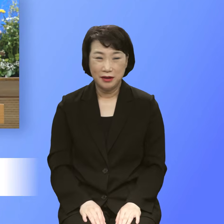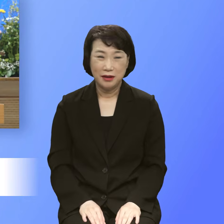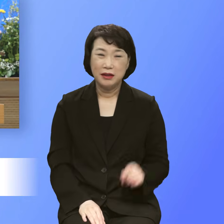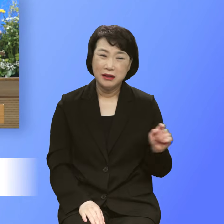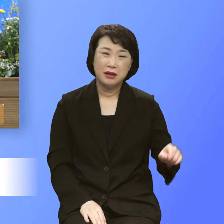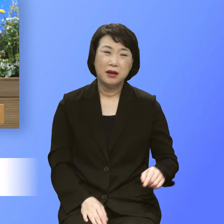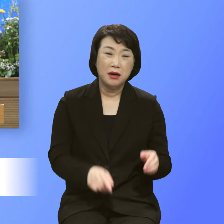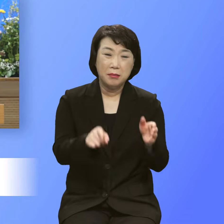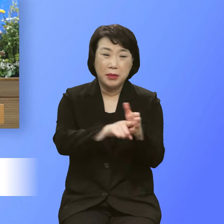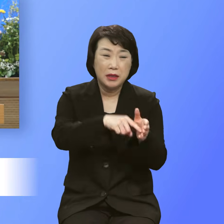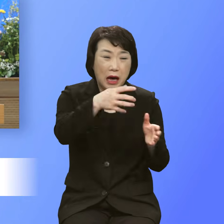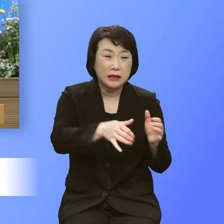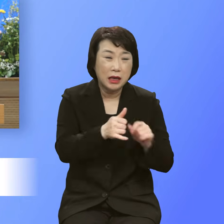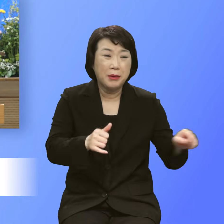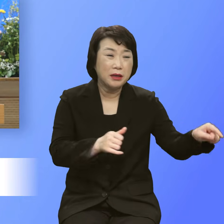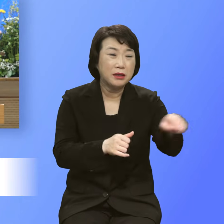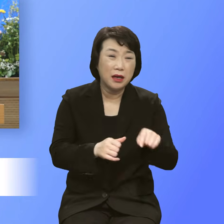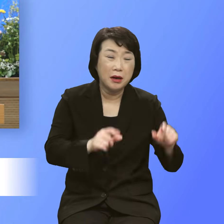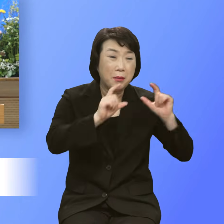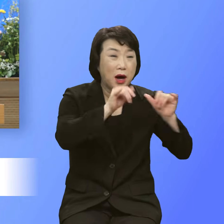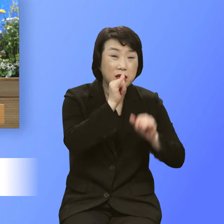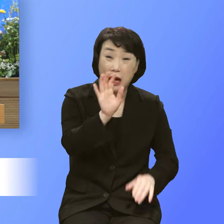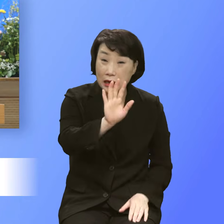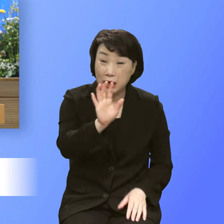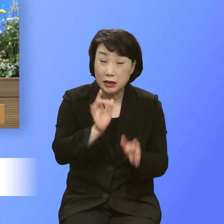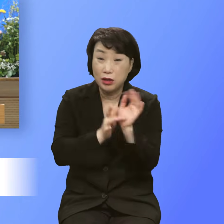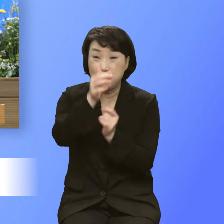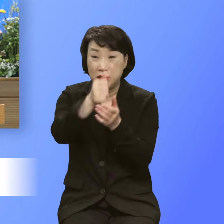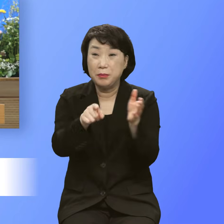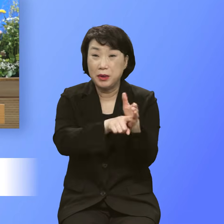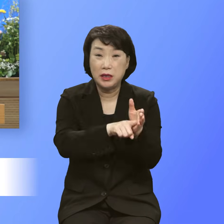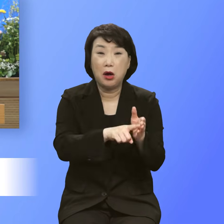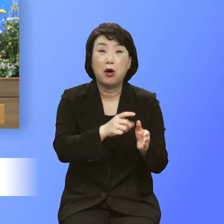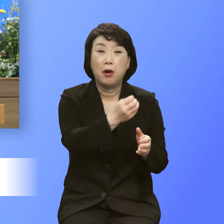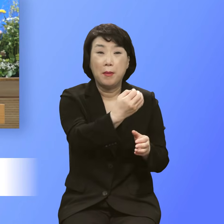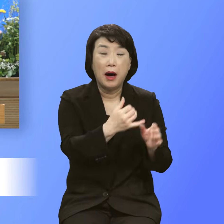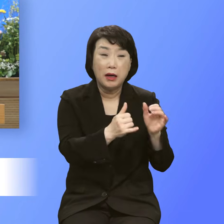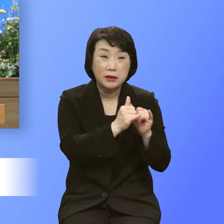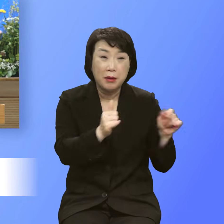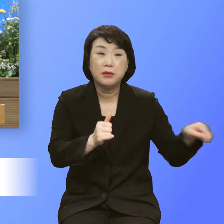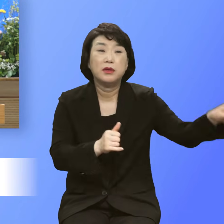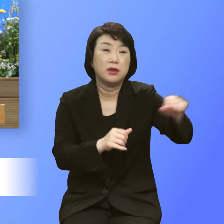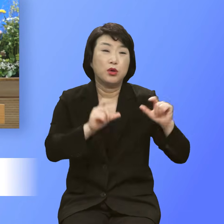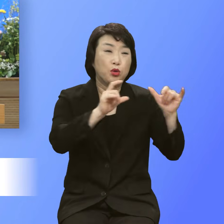이거는 불신자들에게 말하는 소리가 아니라 예수 믿는다고 하는 사람들에게 말하는 소리야.